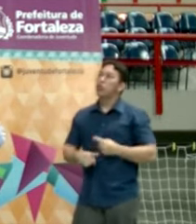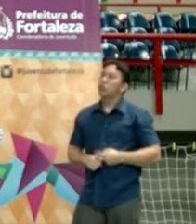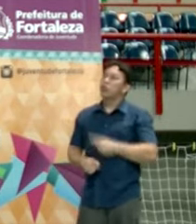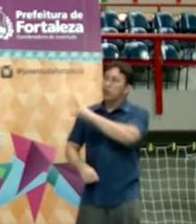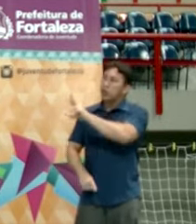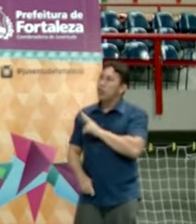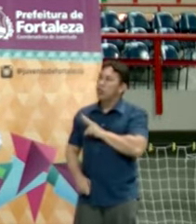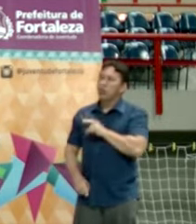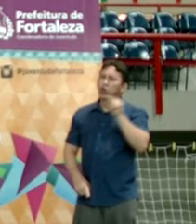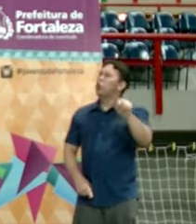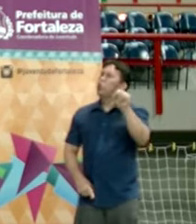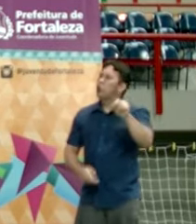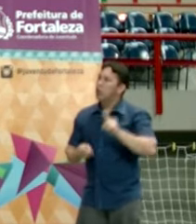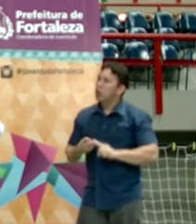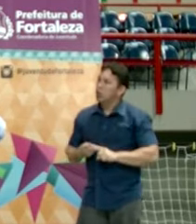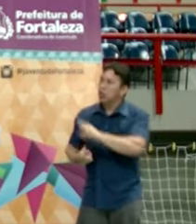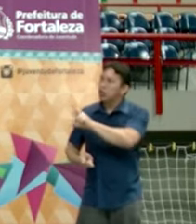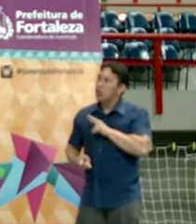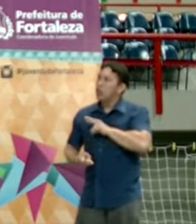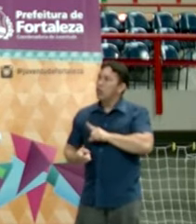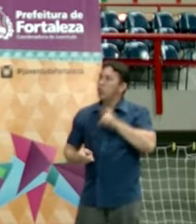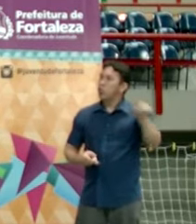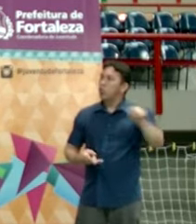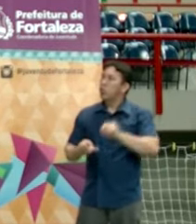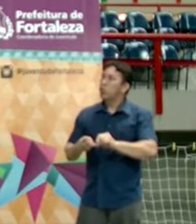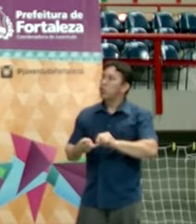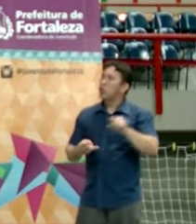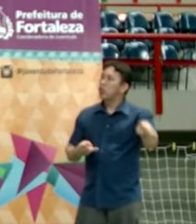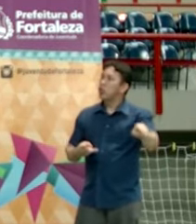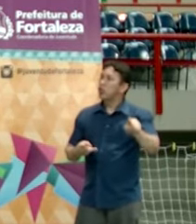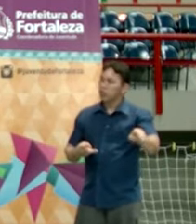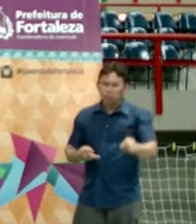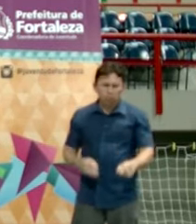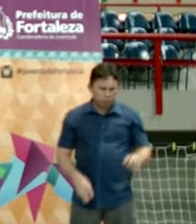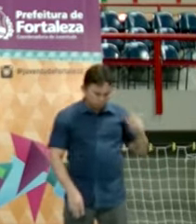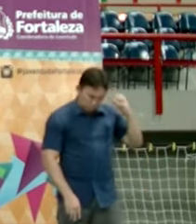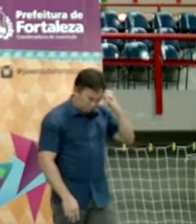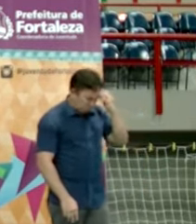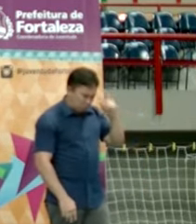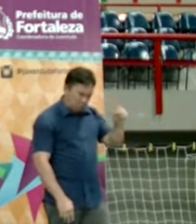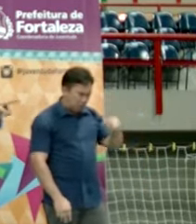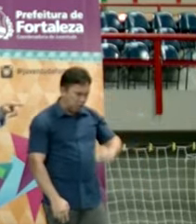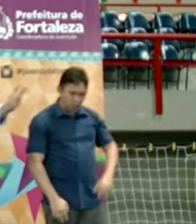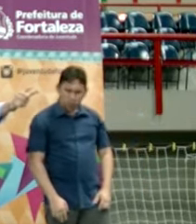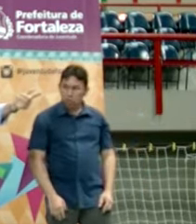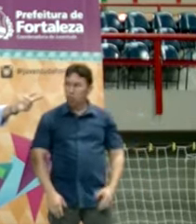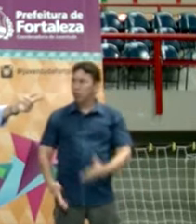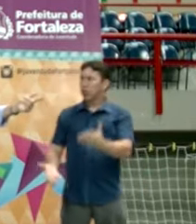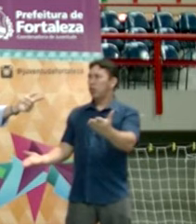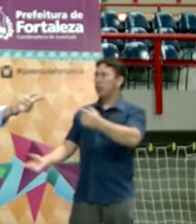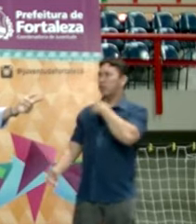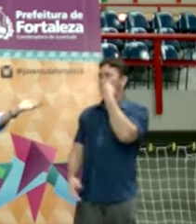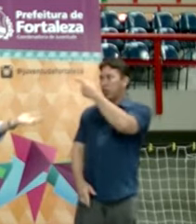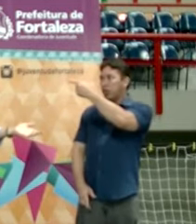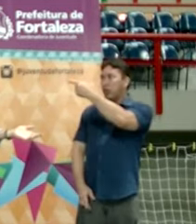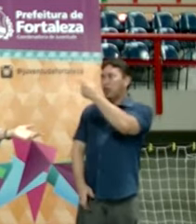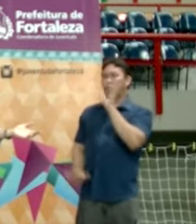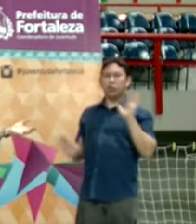é isso. E o que é isso aqui? Ele, é isso. E depois pergunta o cara, e o cara diz, sei não, ele pediu para morrer, não foi